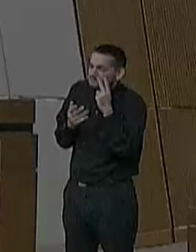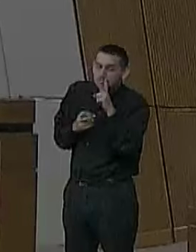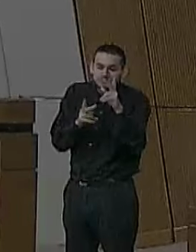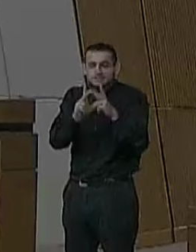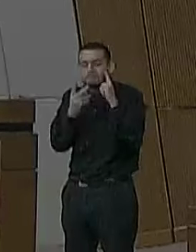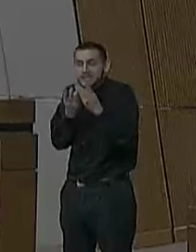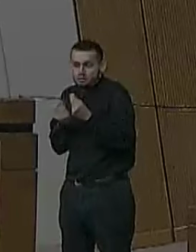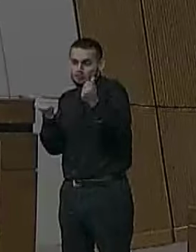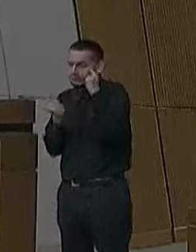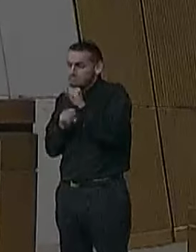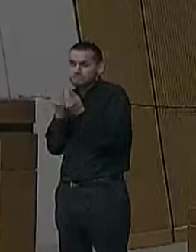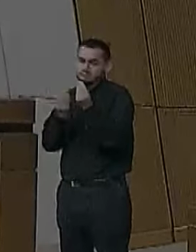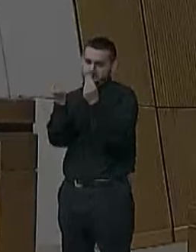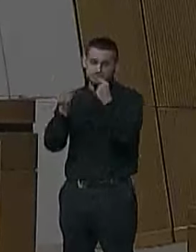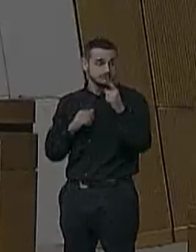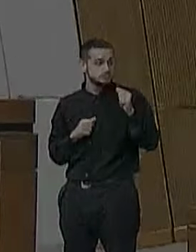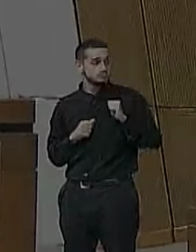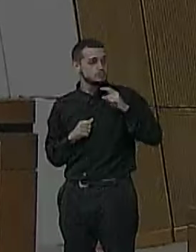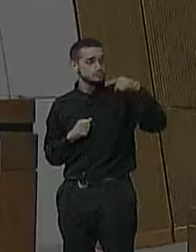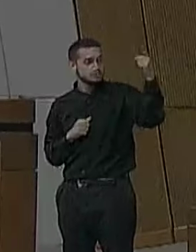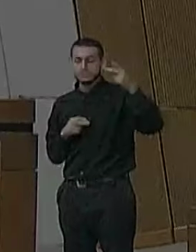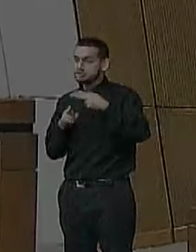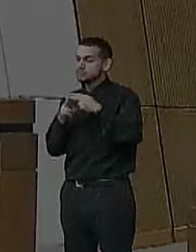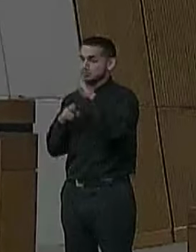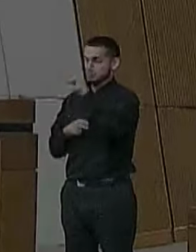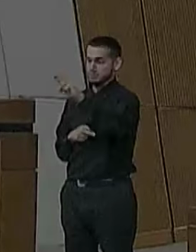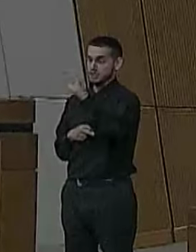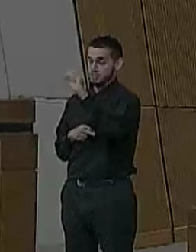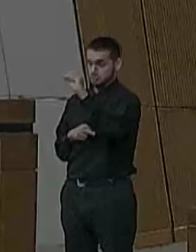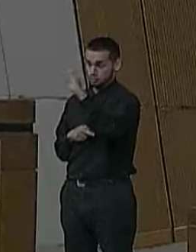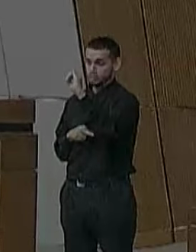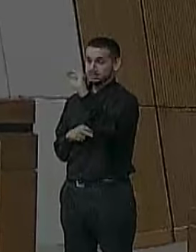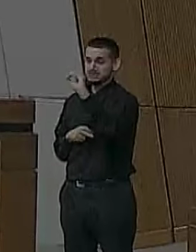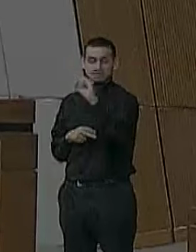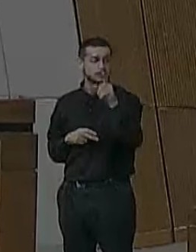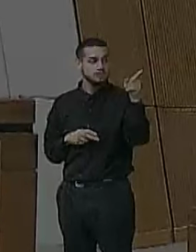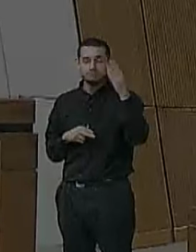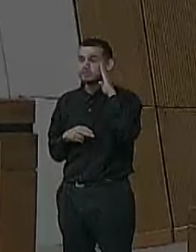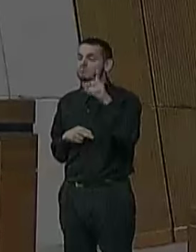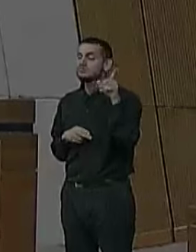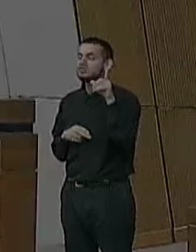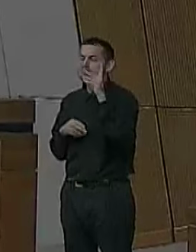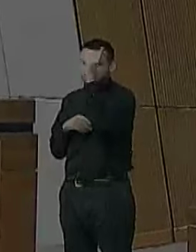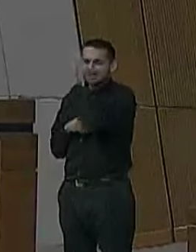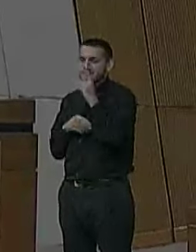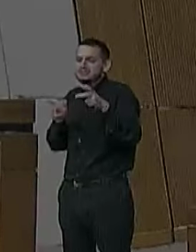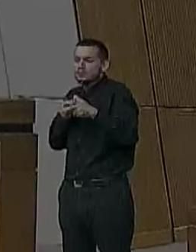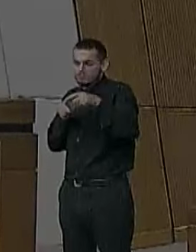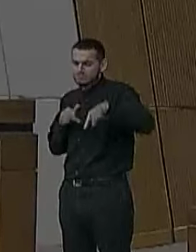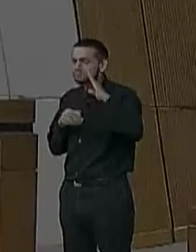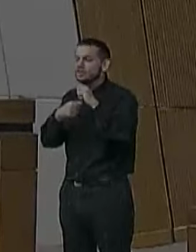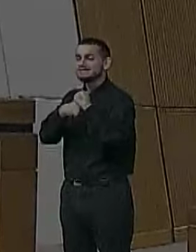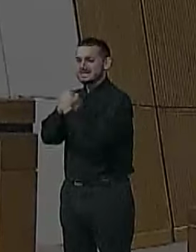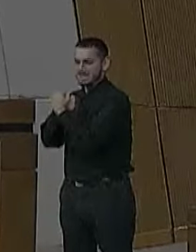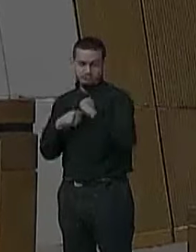palabra a la señora Rocío Florentín, asesora de la Comisión de Discapacidad de la Cámara de Senadores, como para que nos dé unas